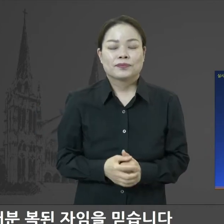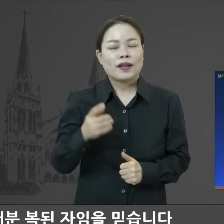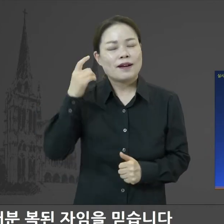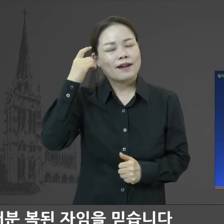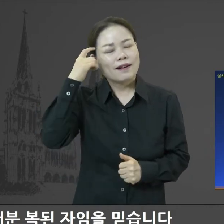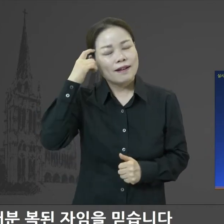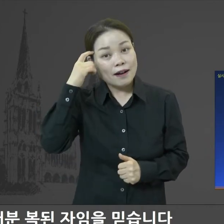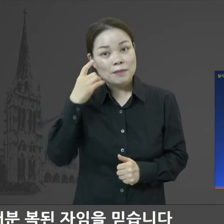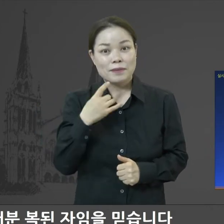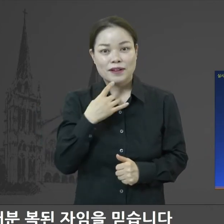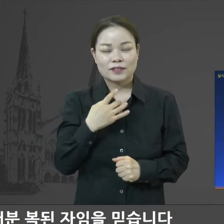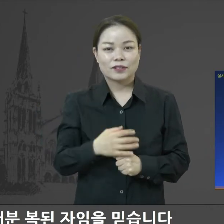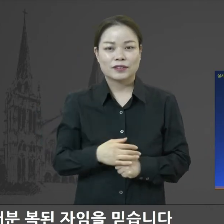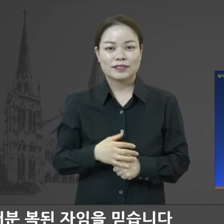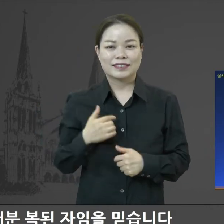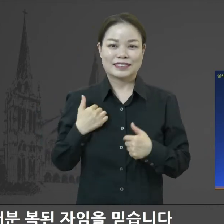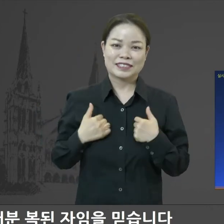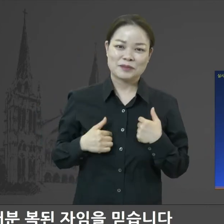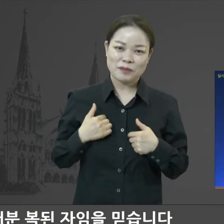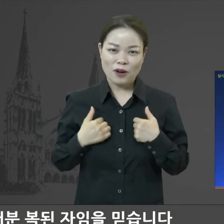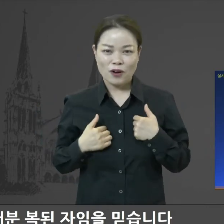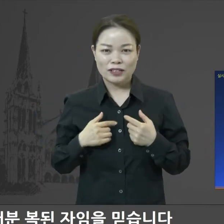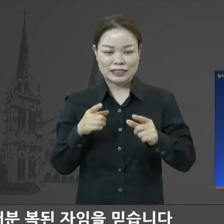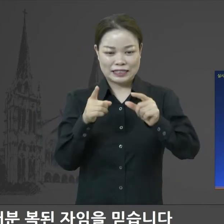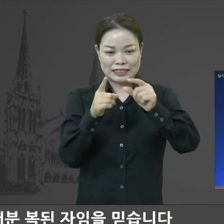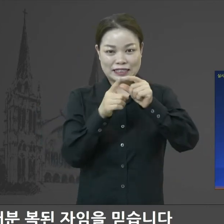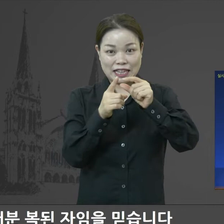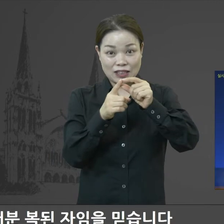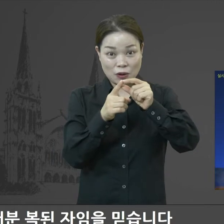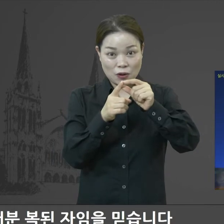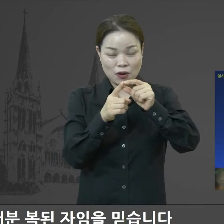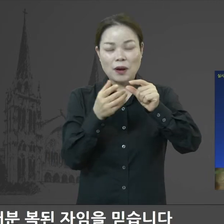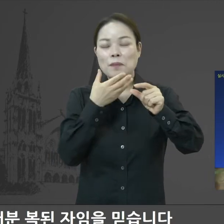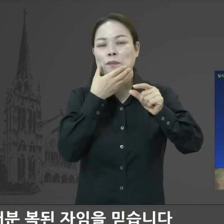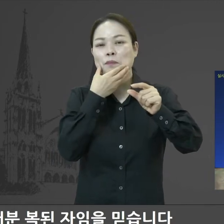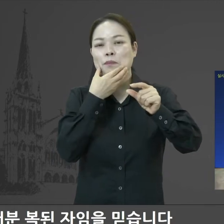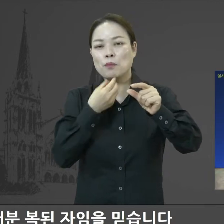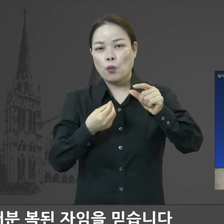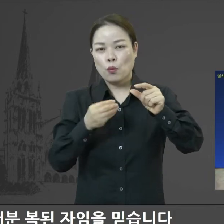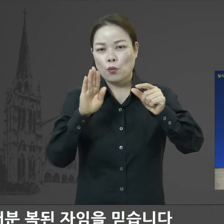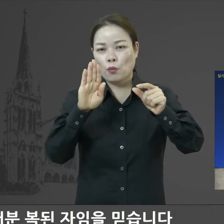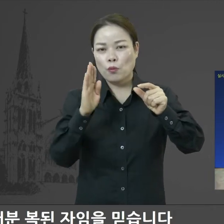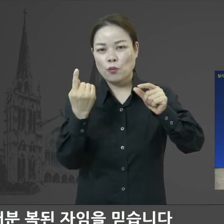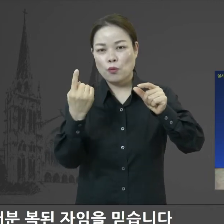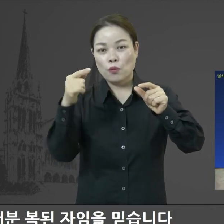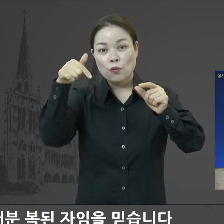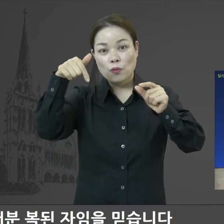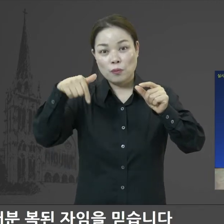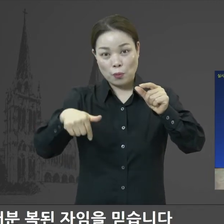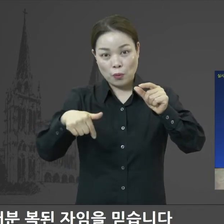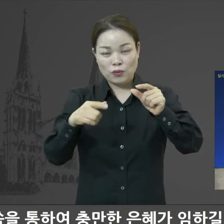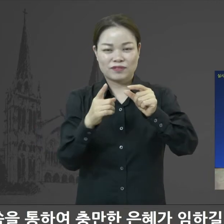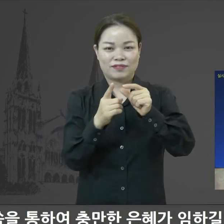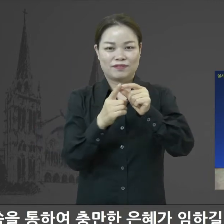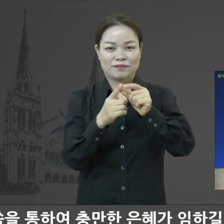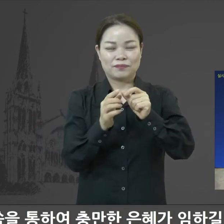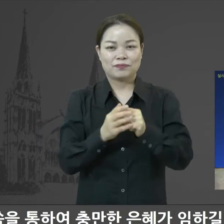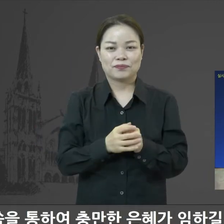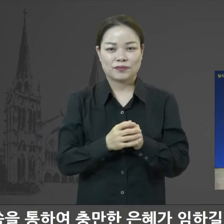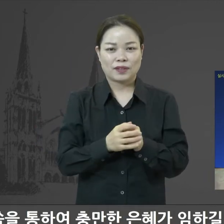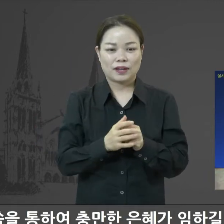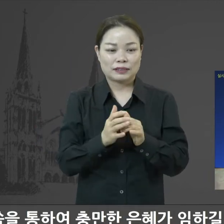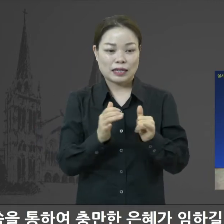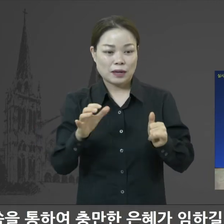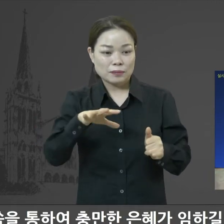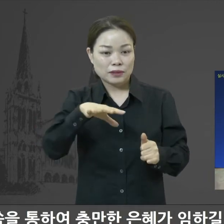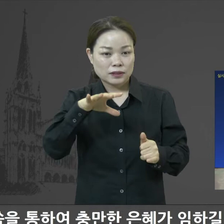생각만 해도 우리가 기뻐하는 그런 단어가 있죠. 바로 복이라는 단어입니다. 그래서 사람들은 연초가